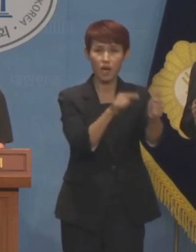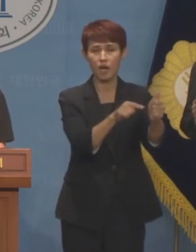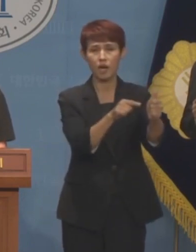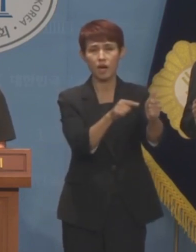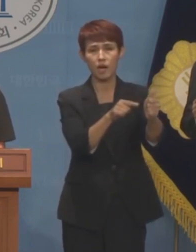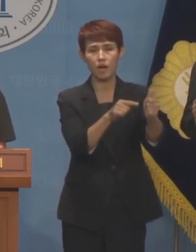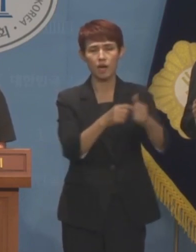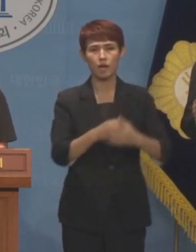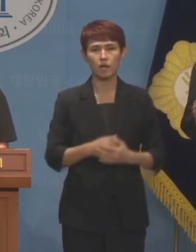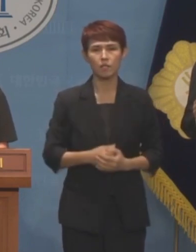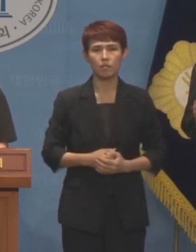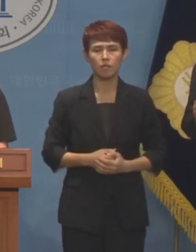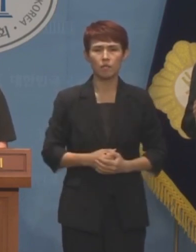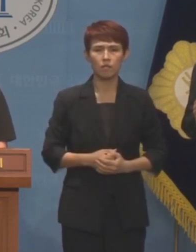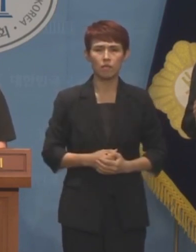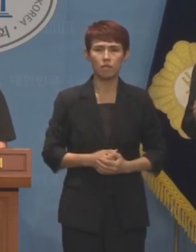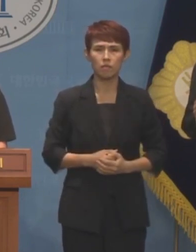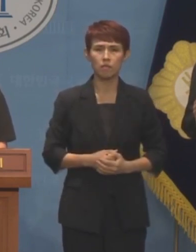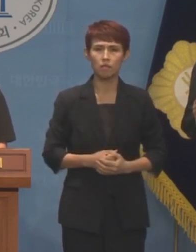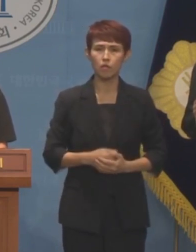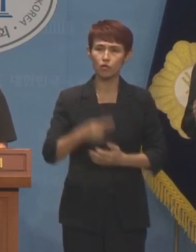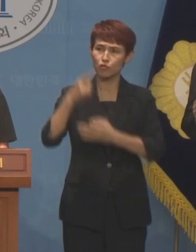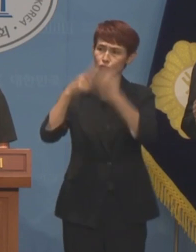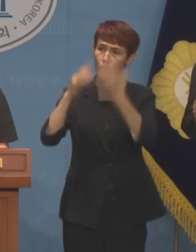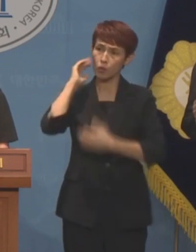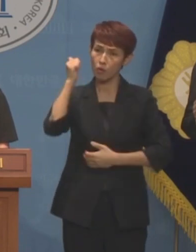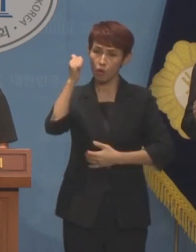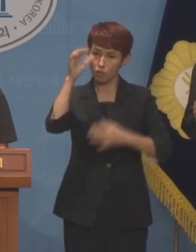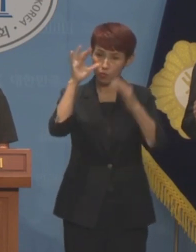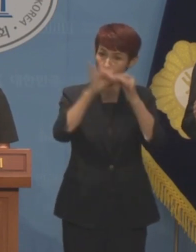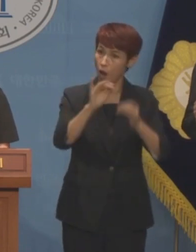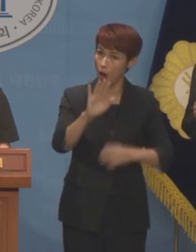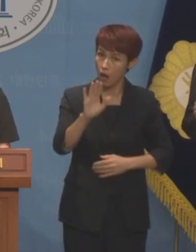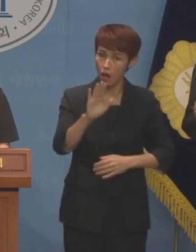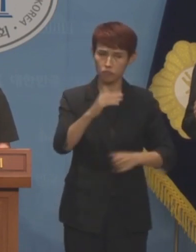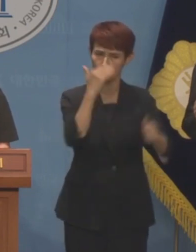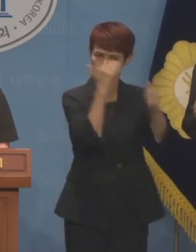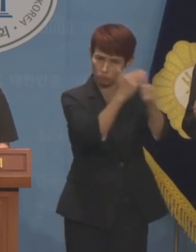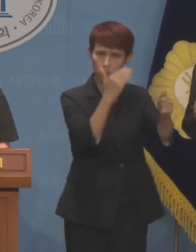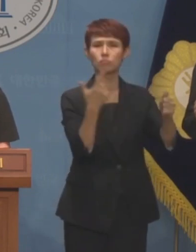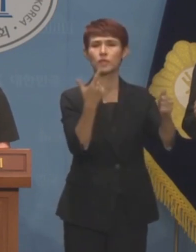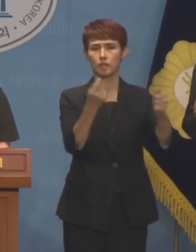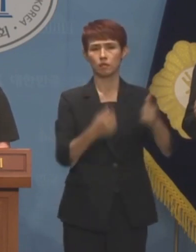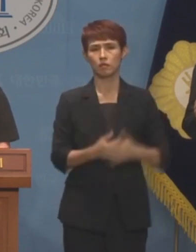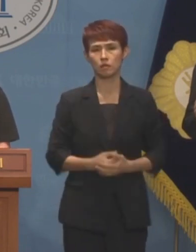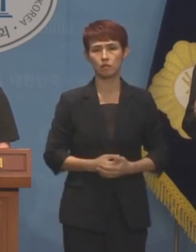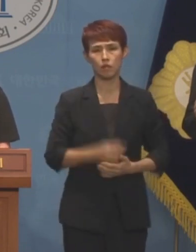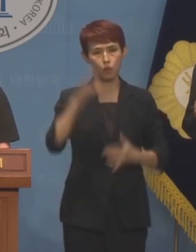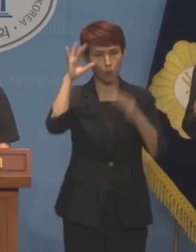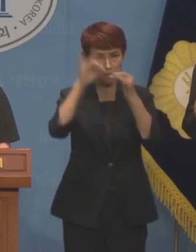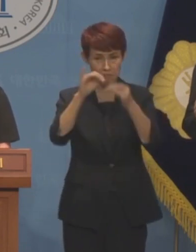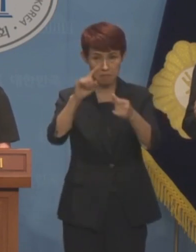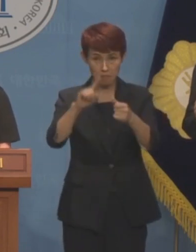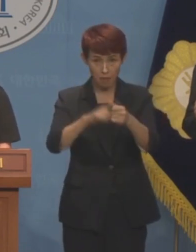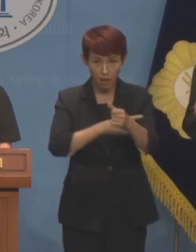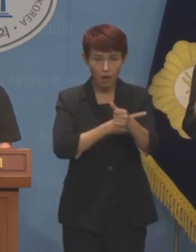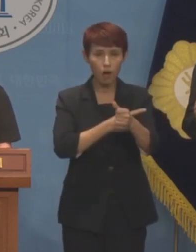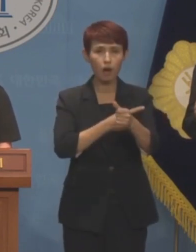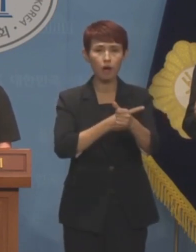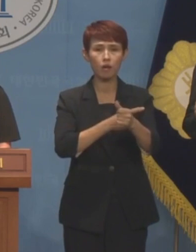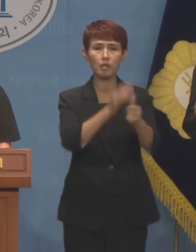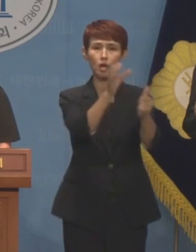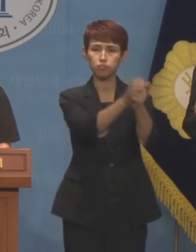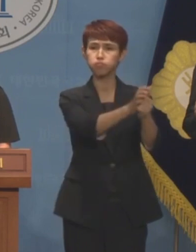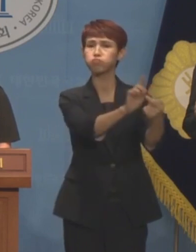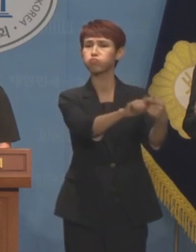만약에 이 말에 대해서 윤석열 대통령이 동의하지 않으면 이분을 해임해야 됩니다. 그렇지만 동의하고 있기 때문에 이분이 계속 자리에 있는